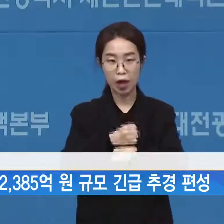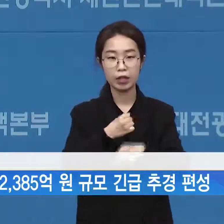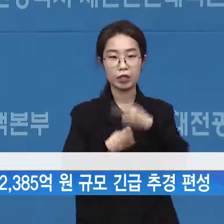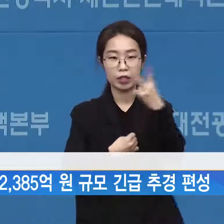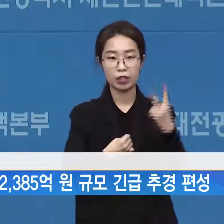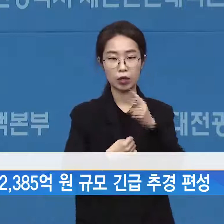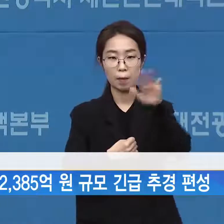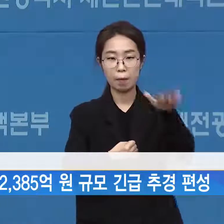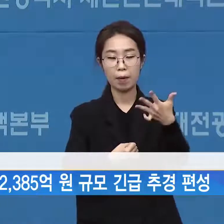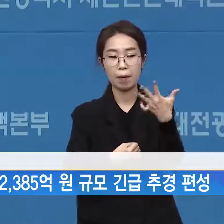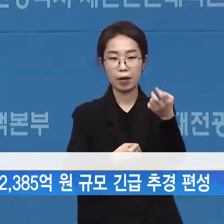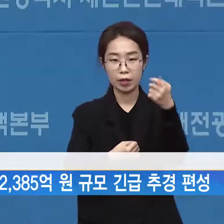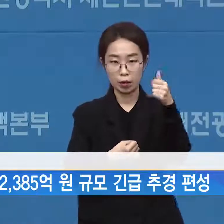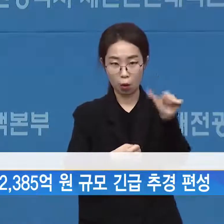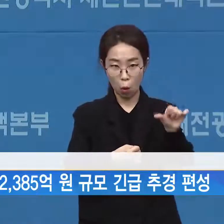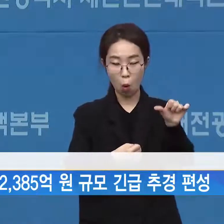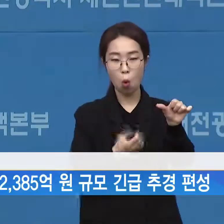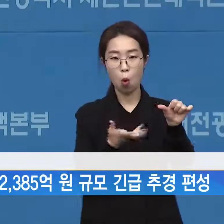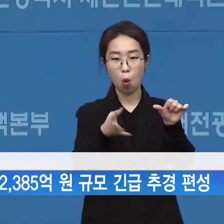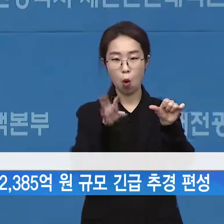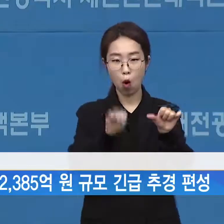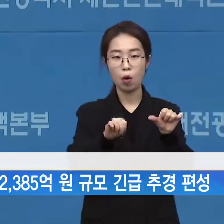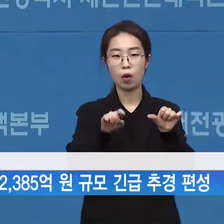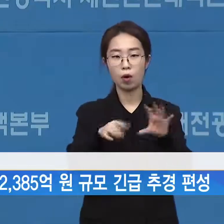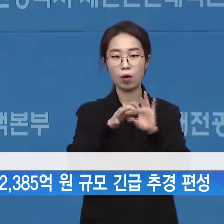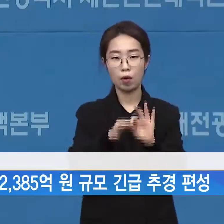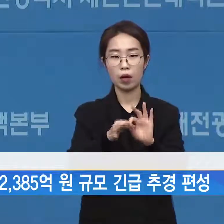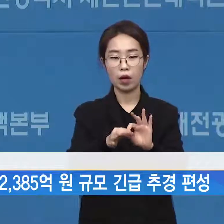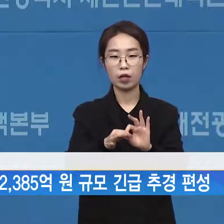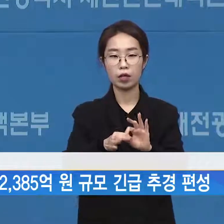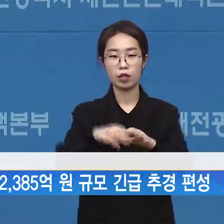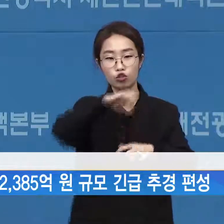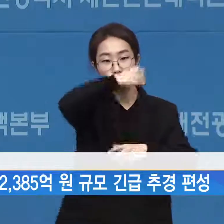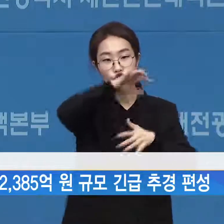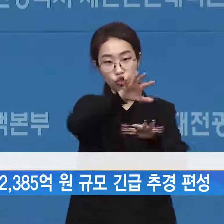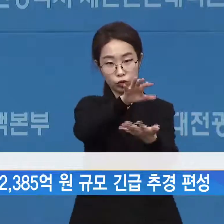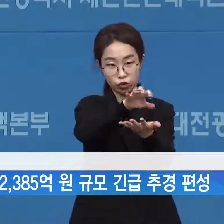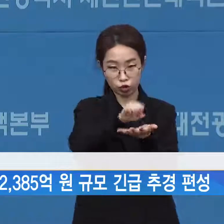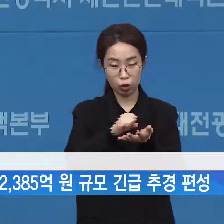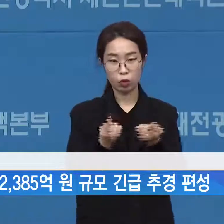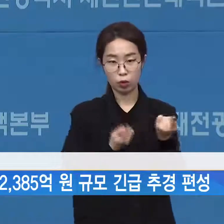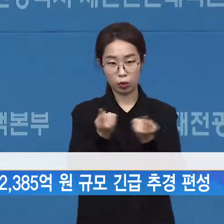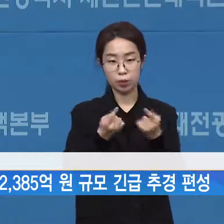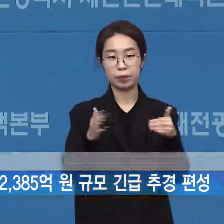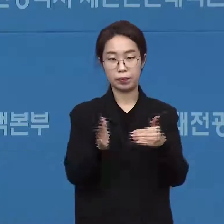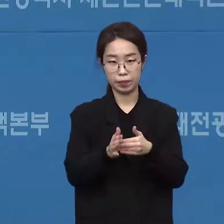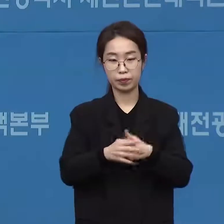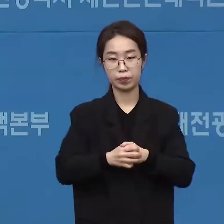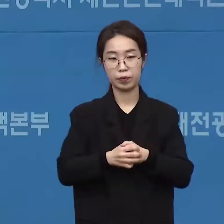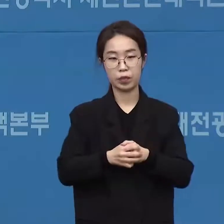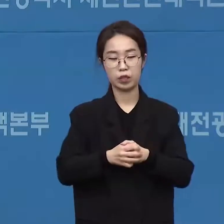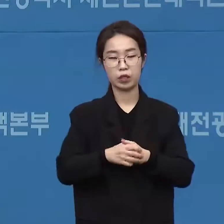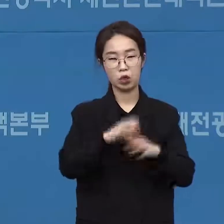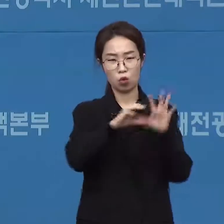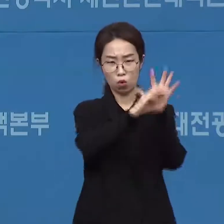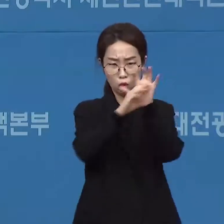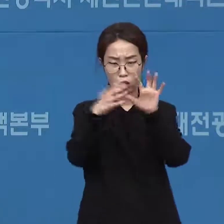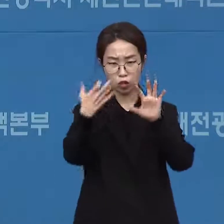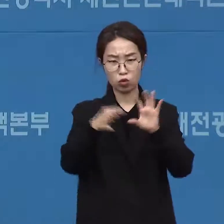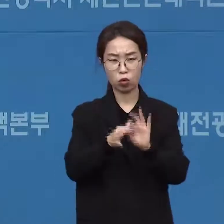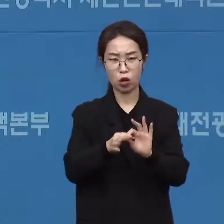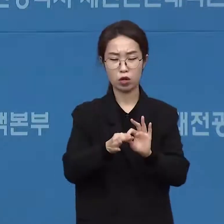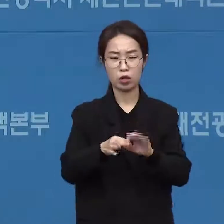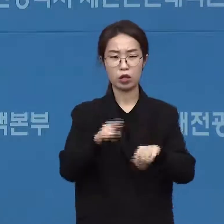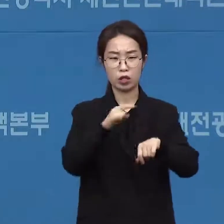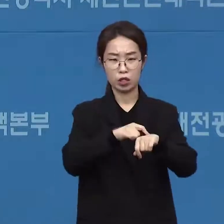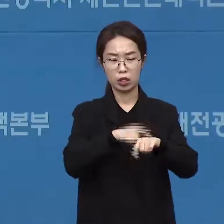2,385억 원의 긴급 추경을 편성한 바 있습니다. 특히 코로나19 사태 장기화로 서민